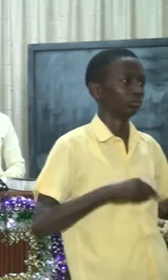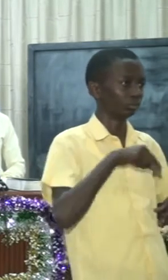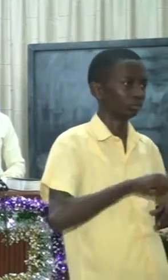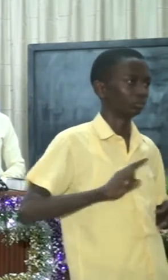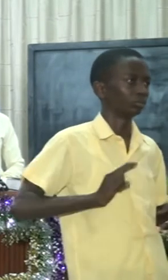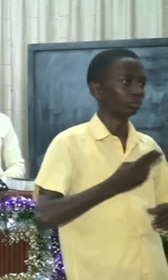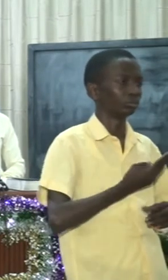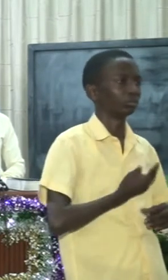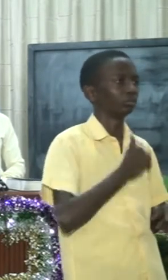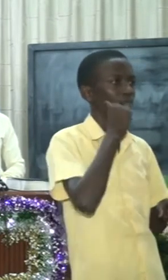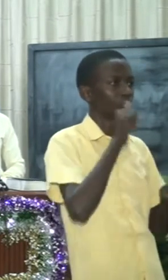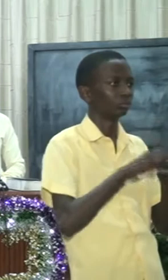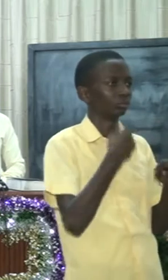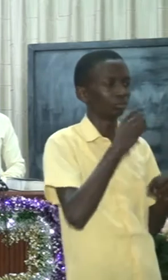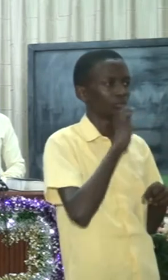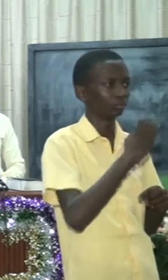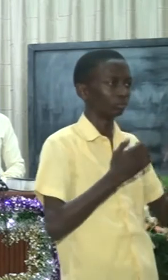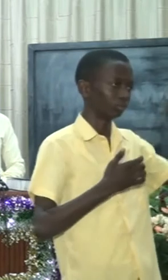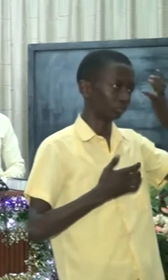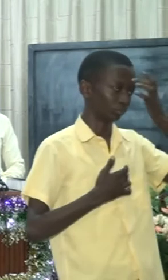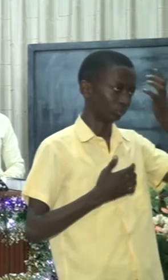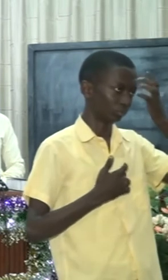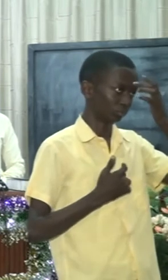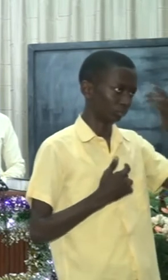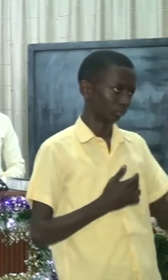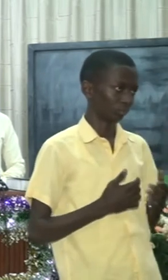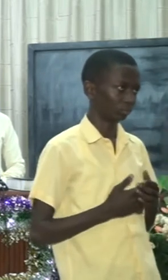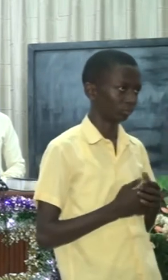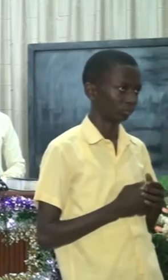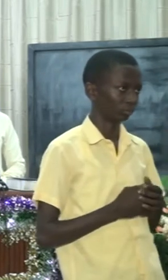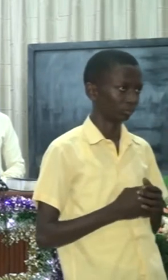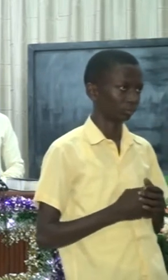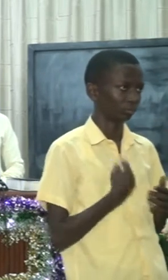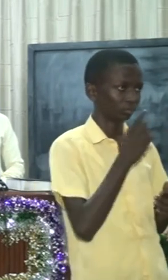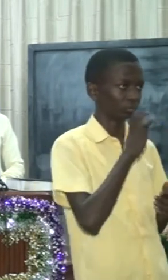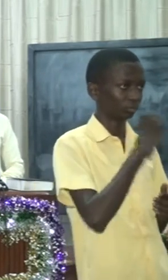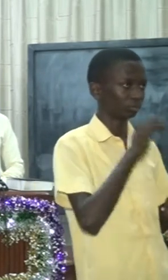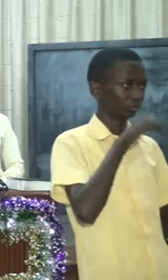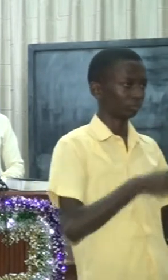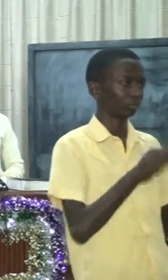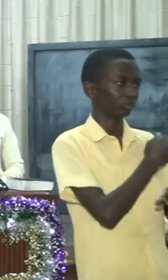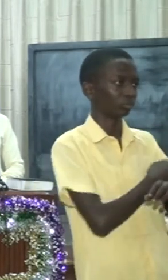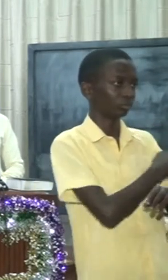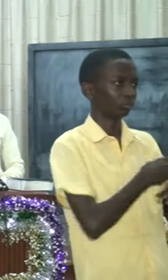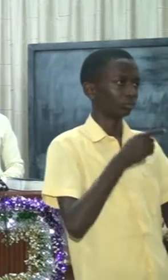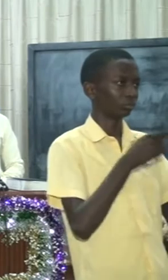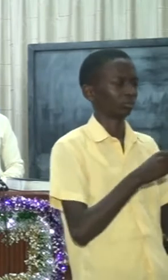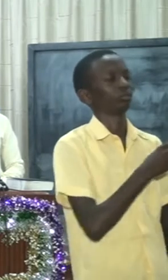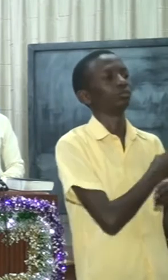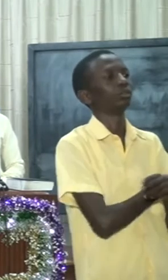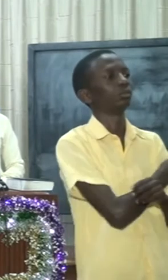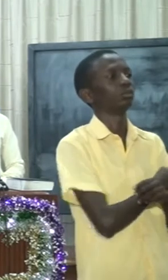yetu, agrée notre soeur qui est malade, iko hospitalisé qui est hospitalisé au